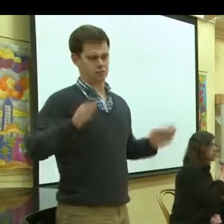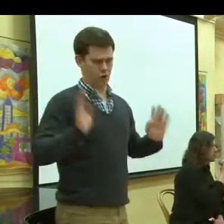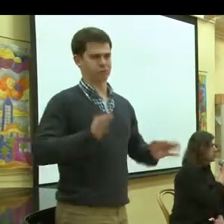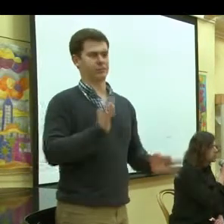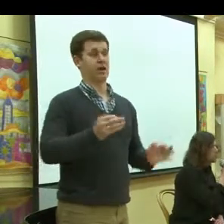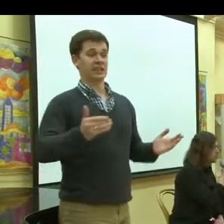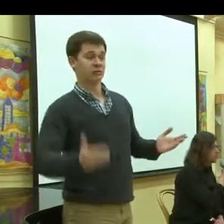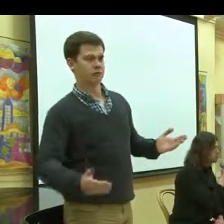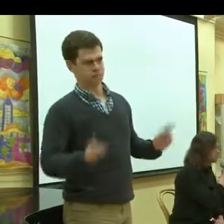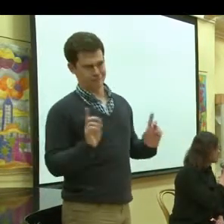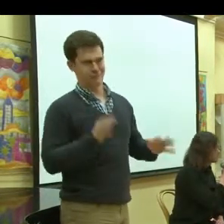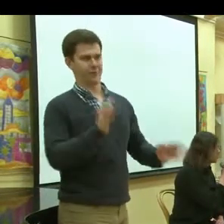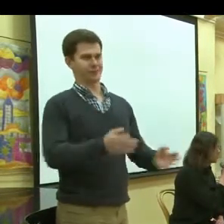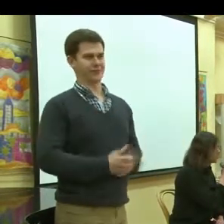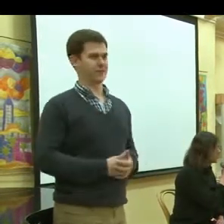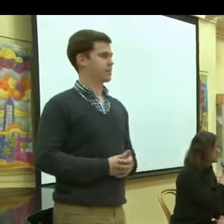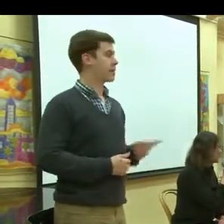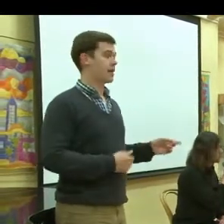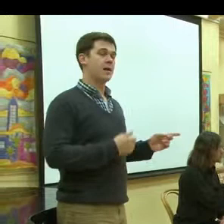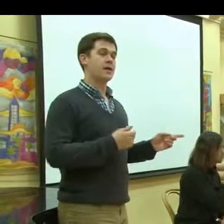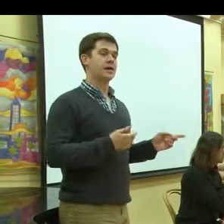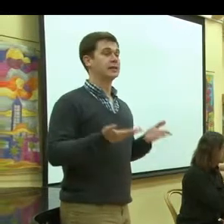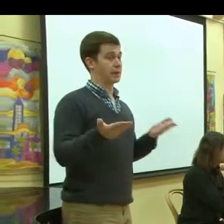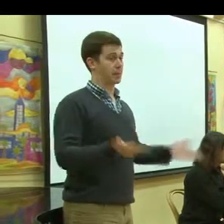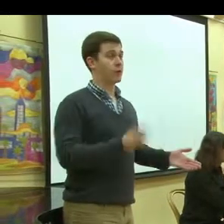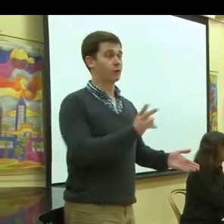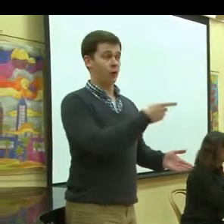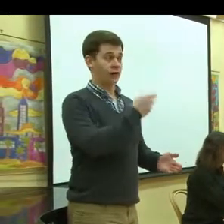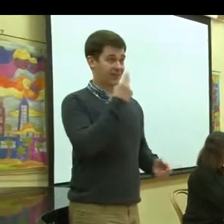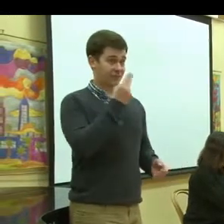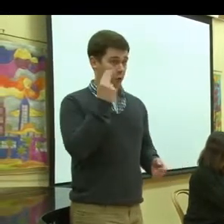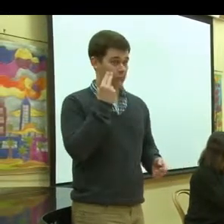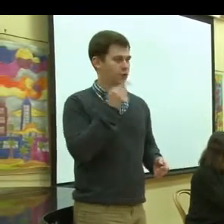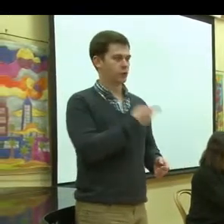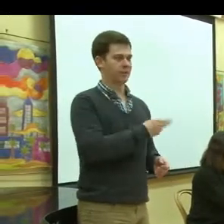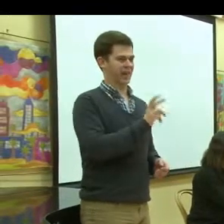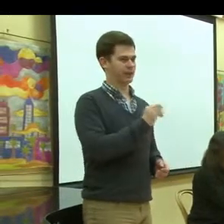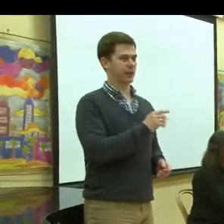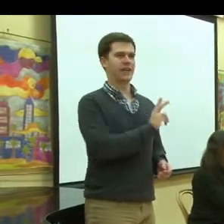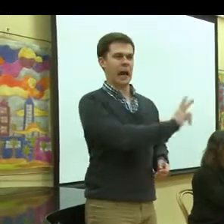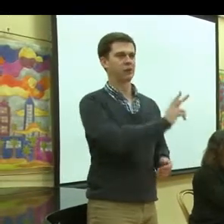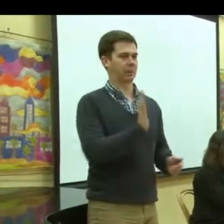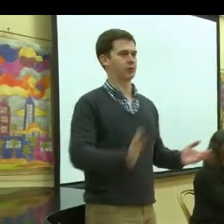jakby. To ja mam taką propozycję dla wszystkich osób niewidomych. Zapraszamy na tango, jak Krystian was obejmie.